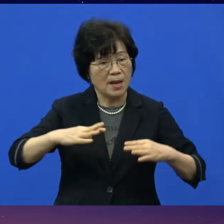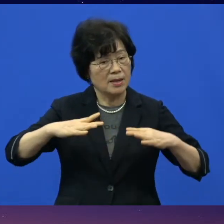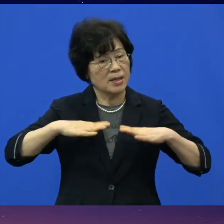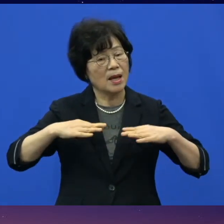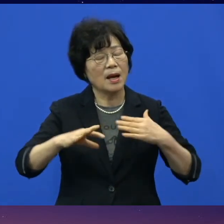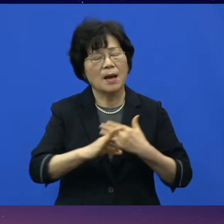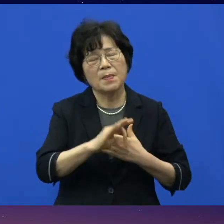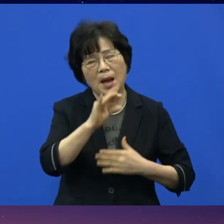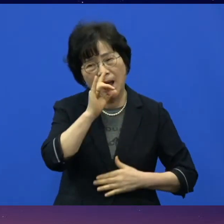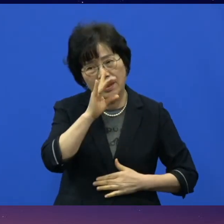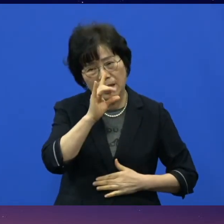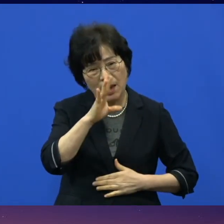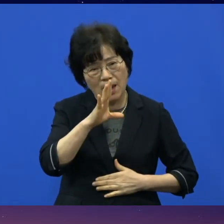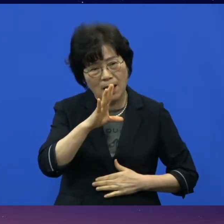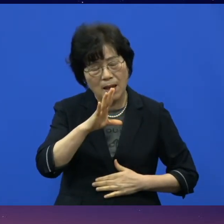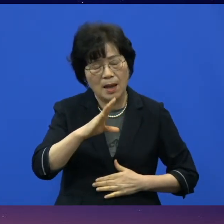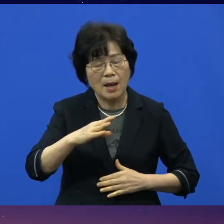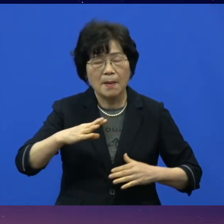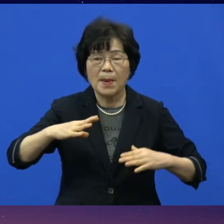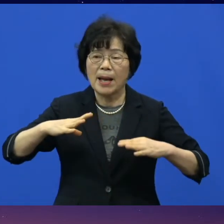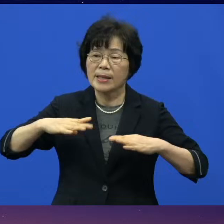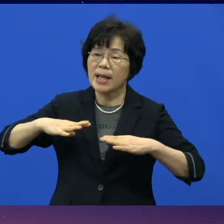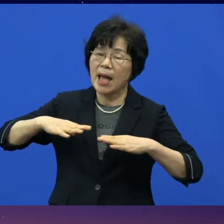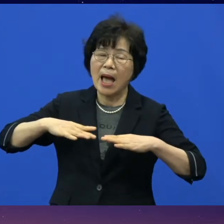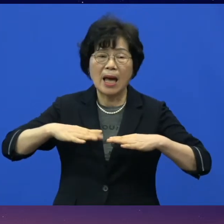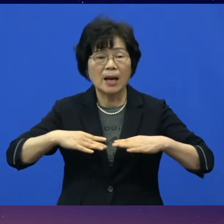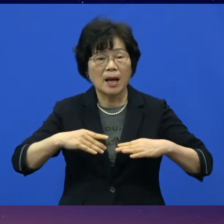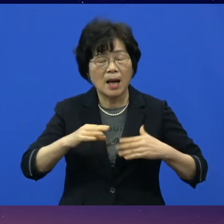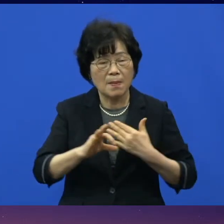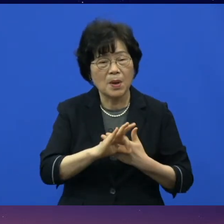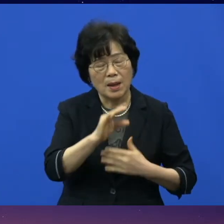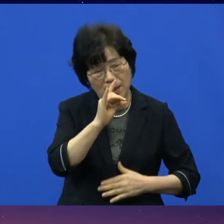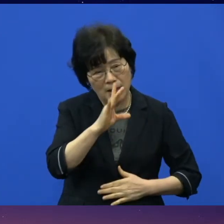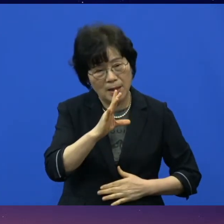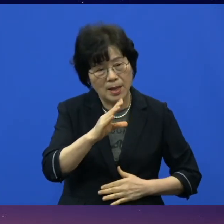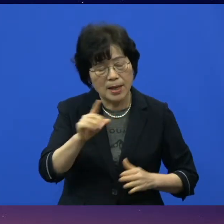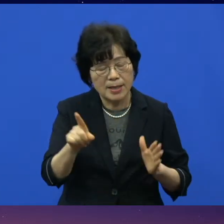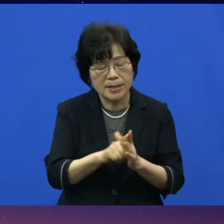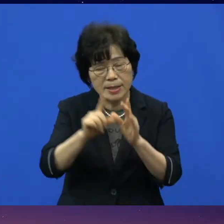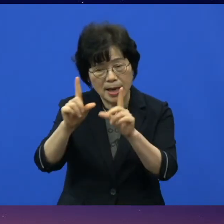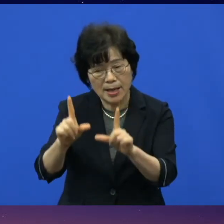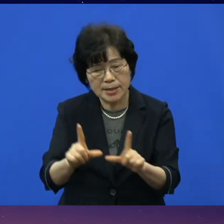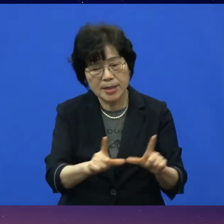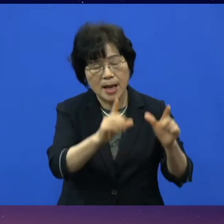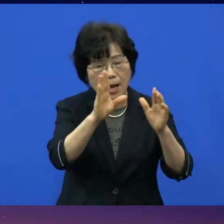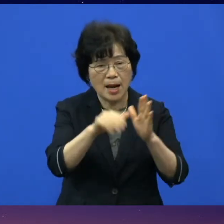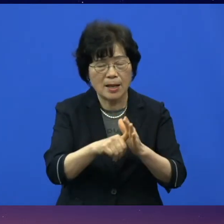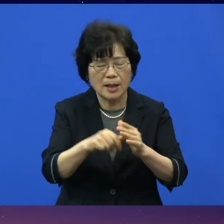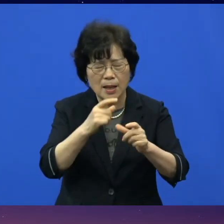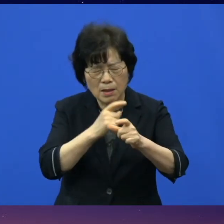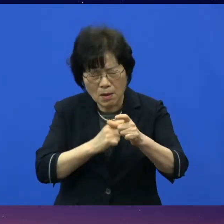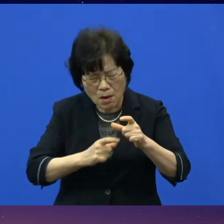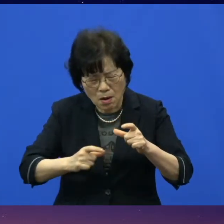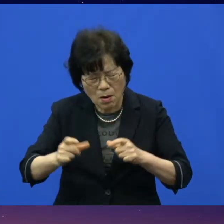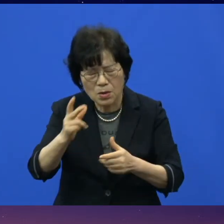하면 할수록 자랑이 많아지면 안 돼요. 신앙생활 하면 할수록 더 절실히 주님이 필요해야 돼요.